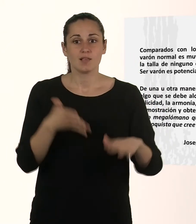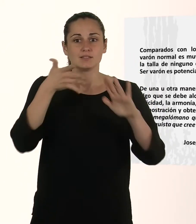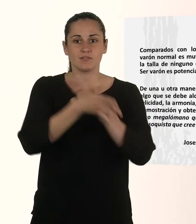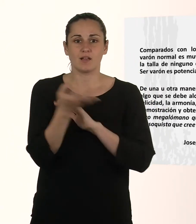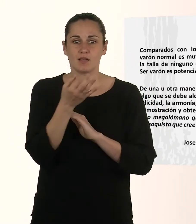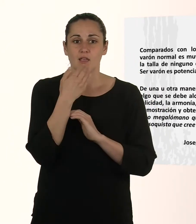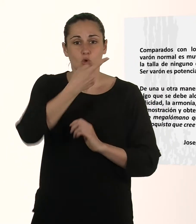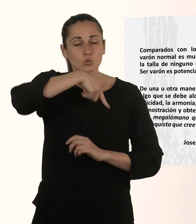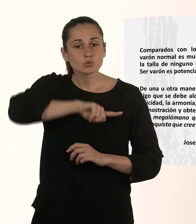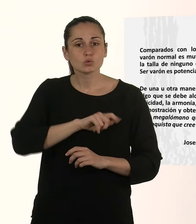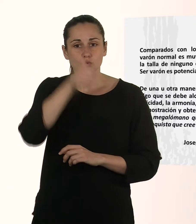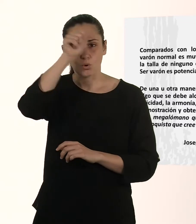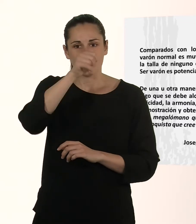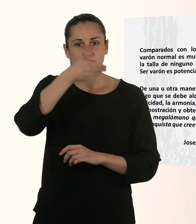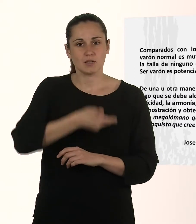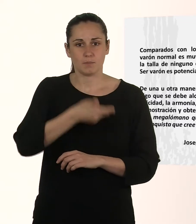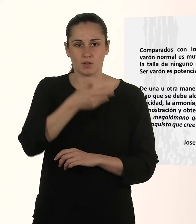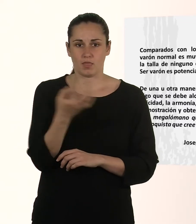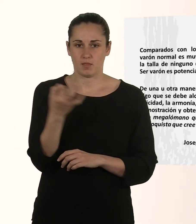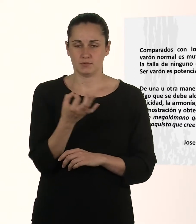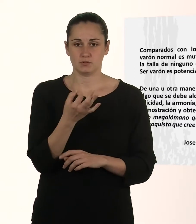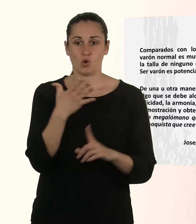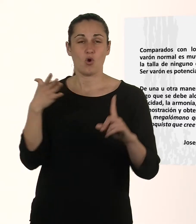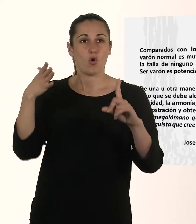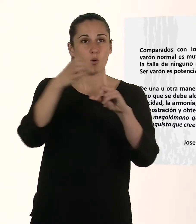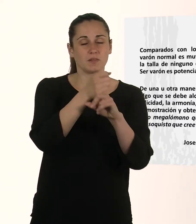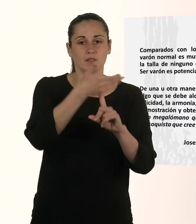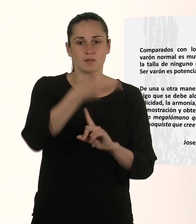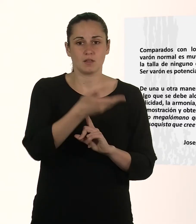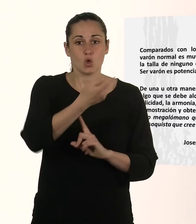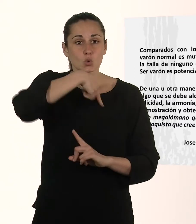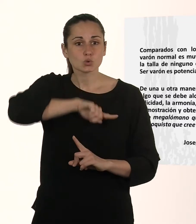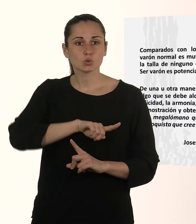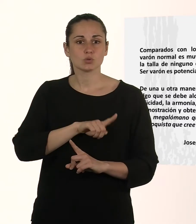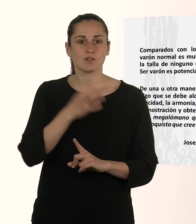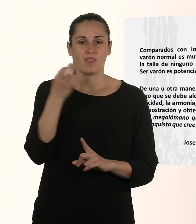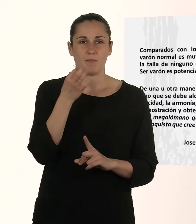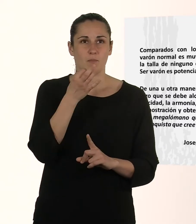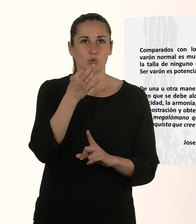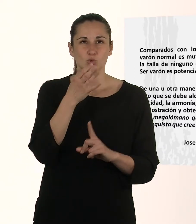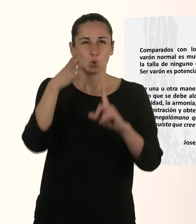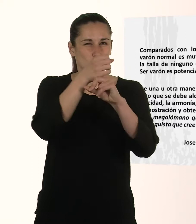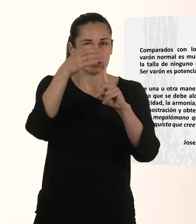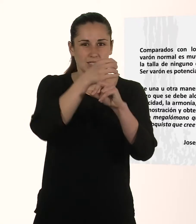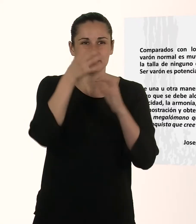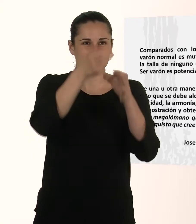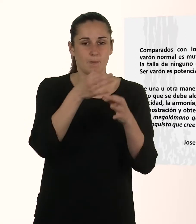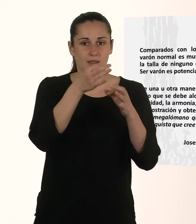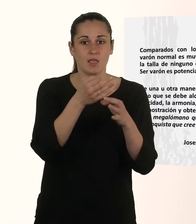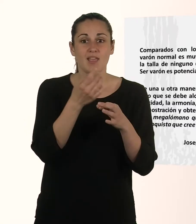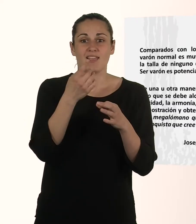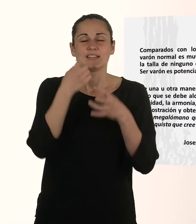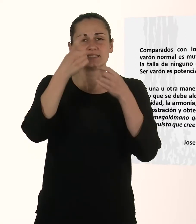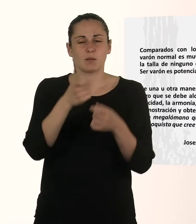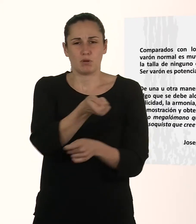y obtención de la importancia. El varón es un loco megalómano que cree ser varón. El varón es un loco masoquista